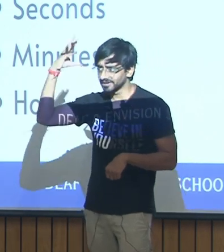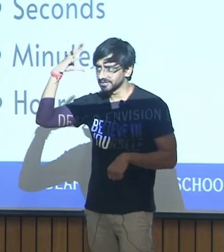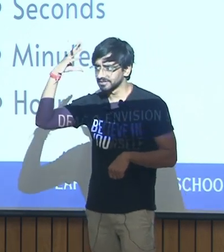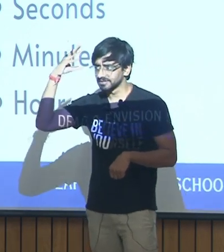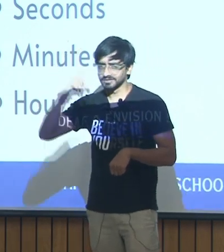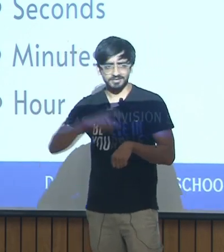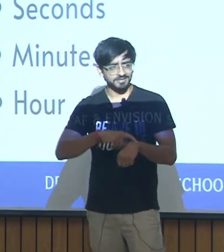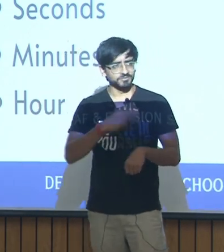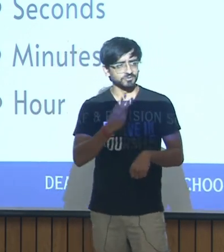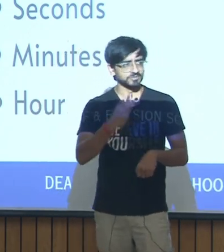का.